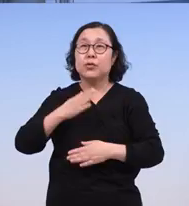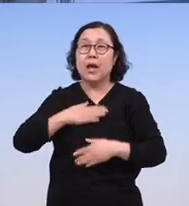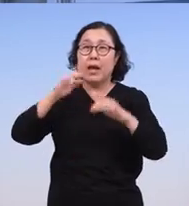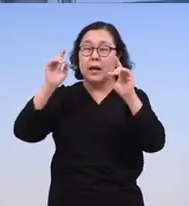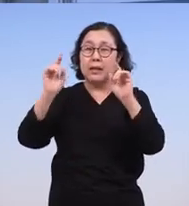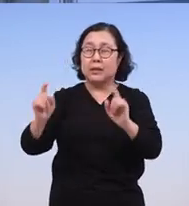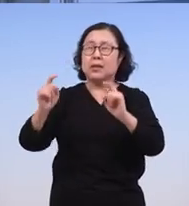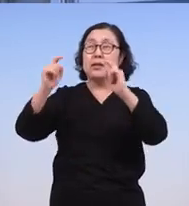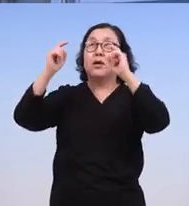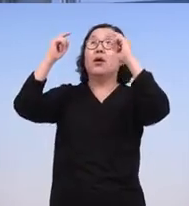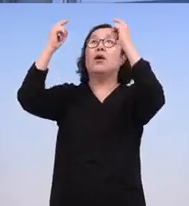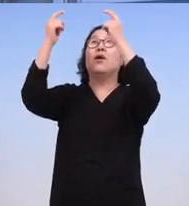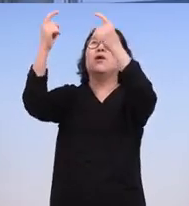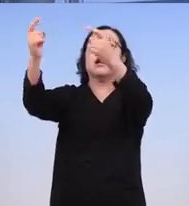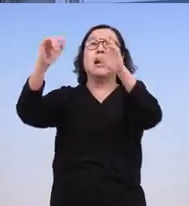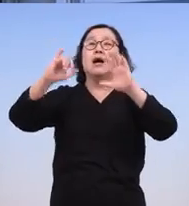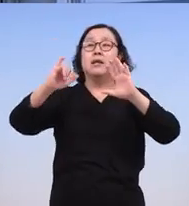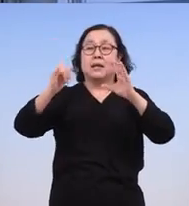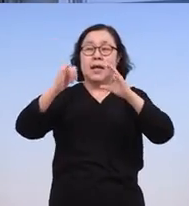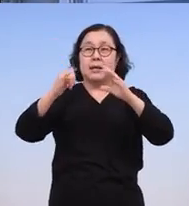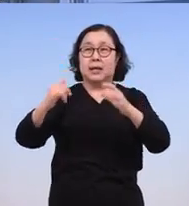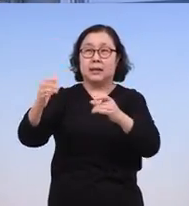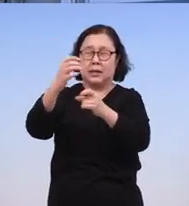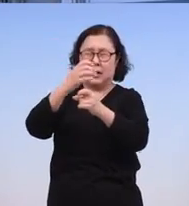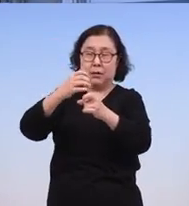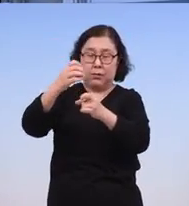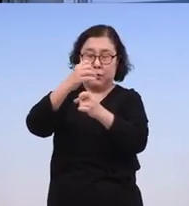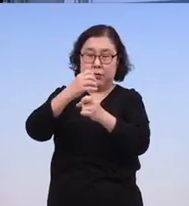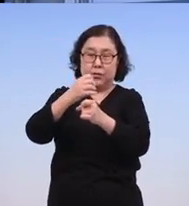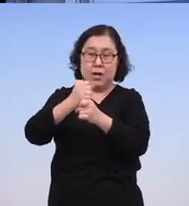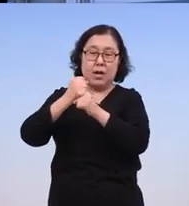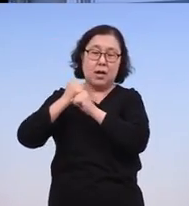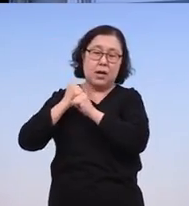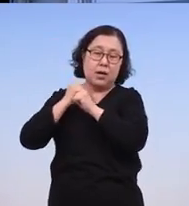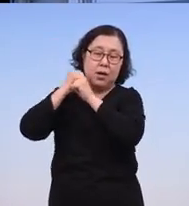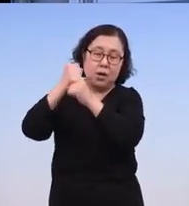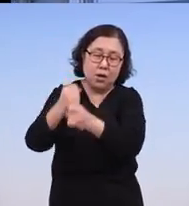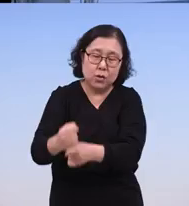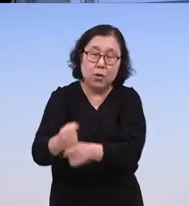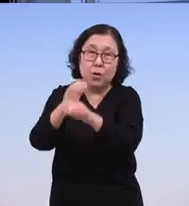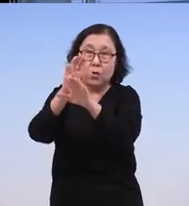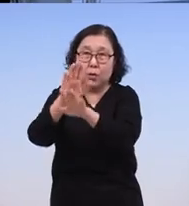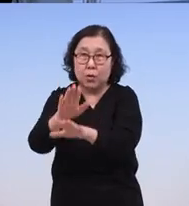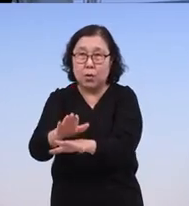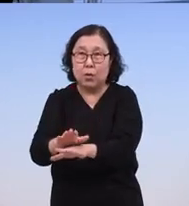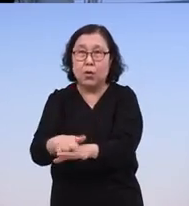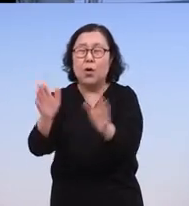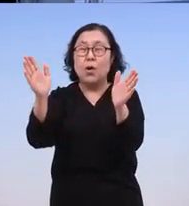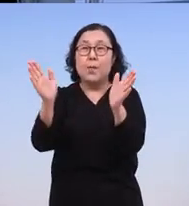열린 천국문 내가 들어가 세상 짐을